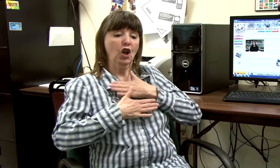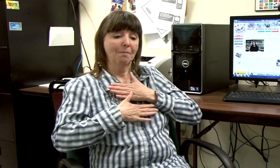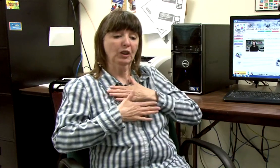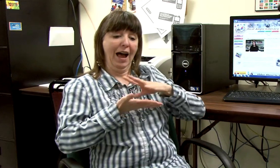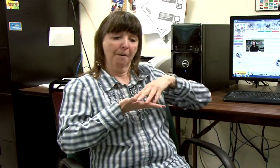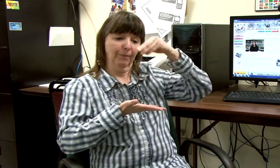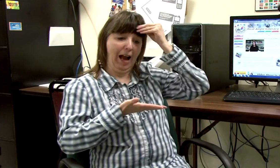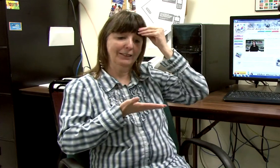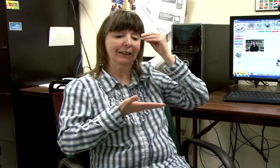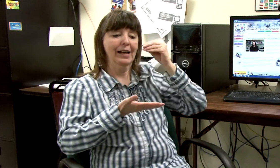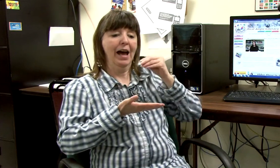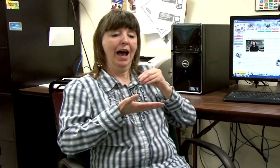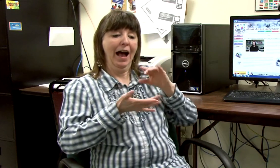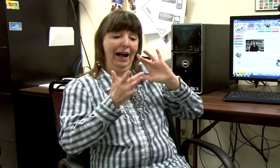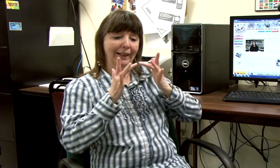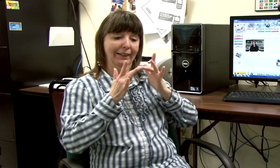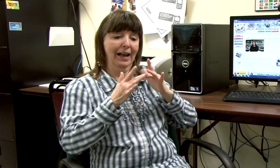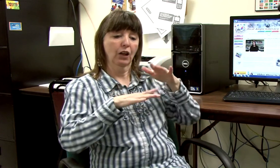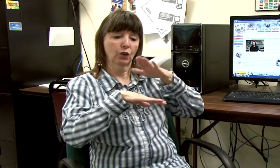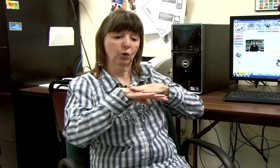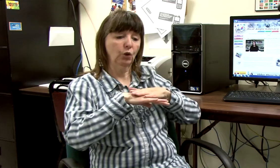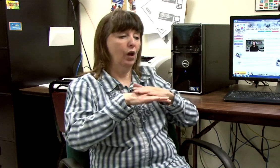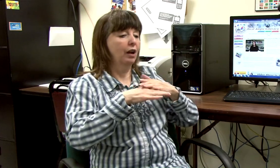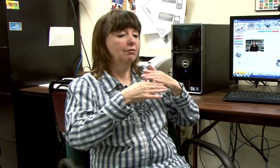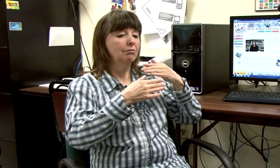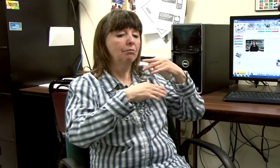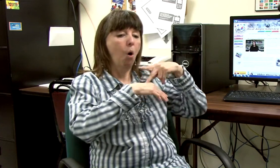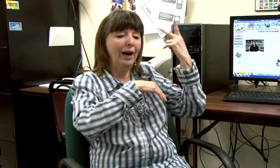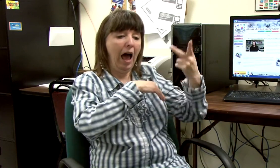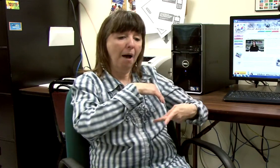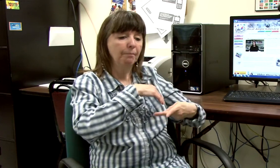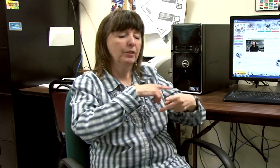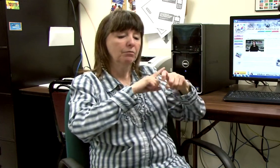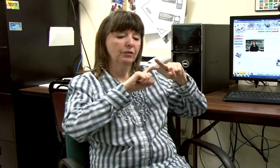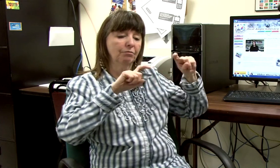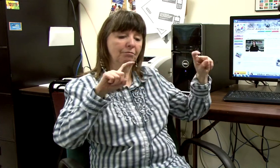J'aime apprendre Internet et différents programmes informatiques. C'est intéressant.